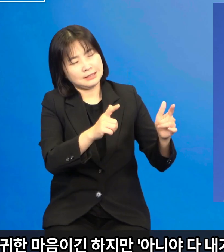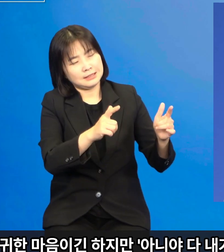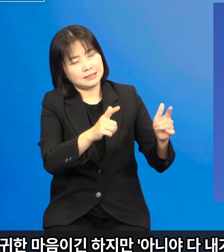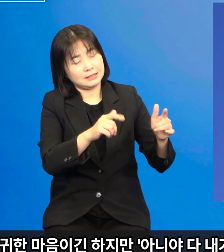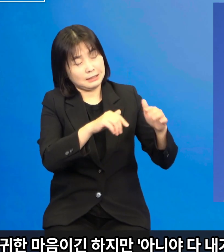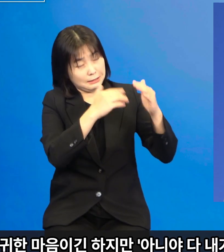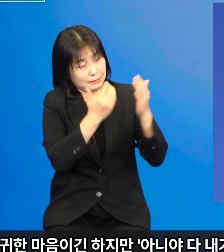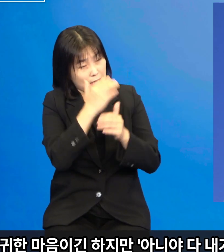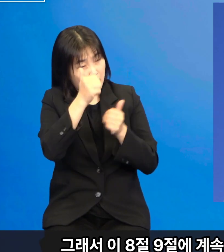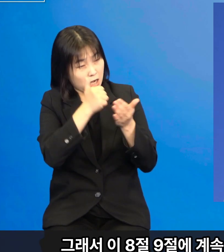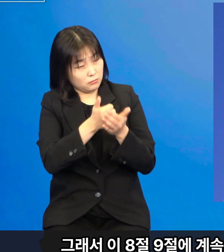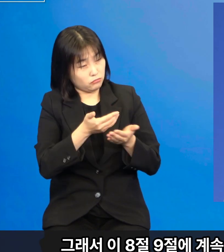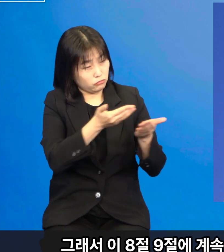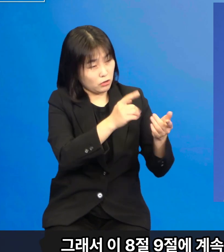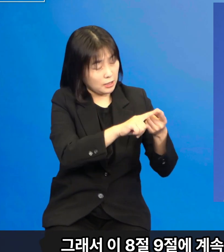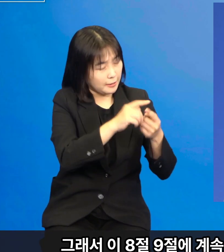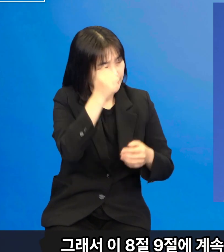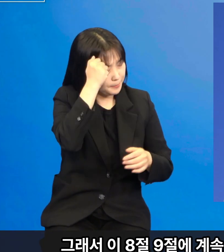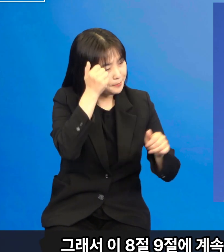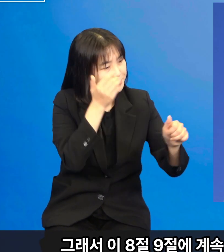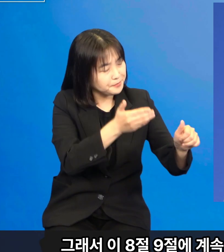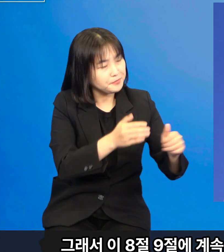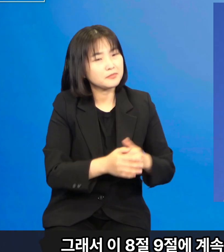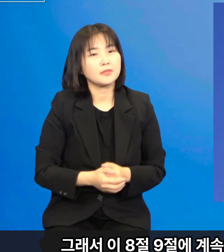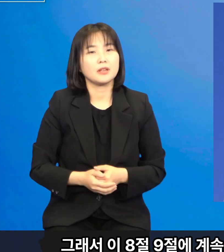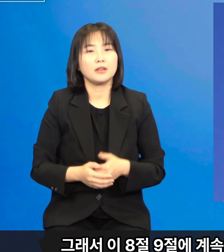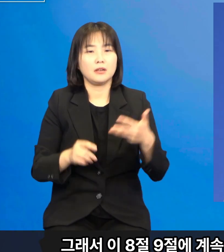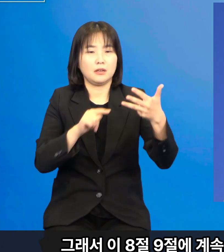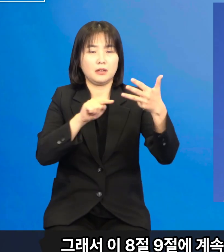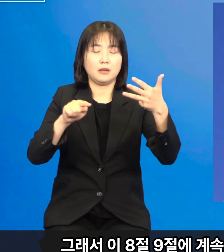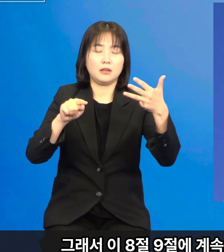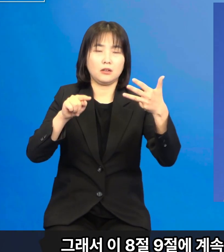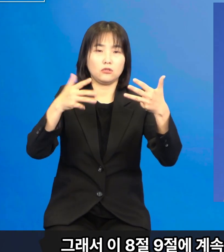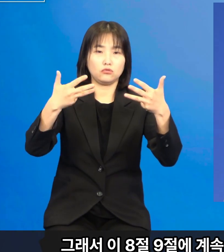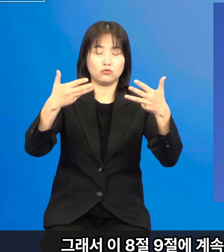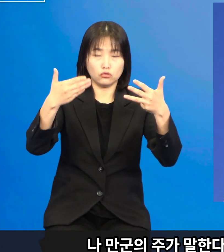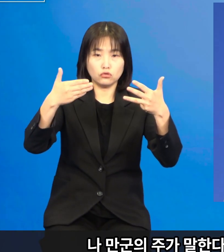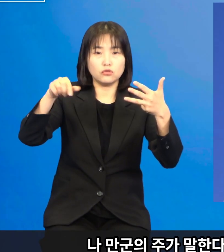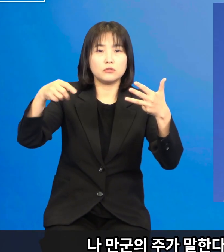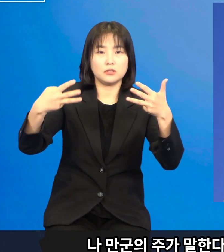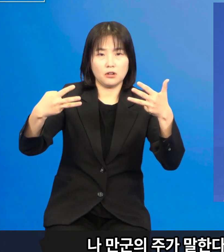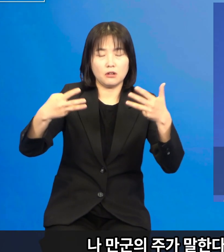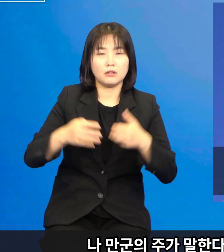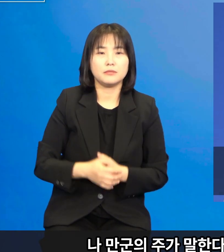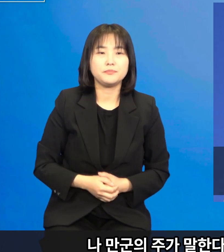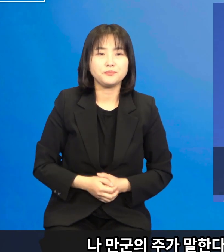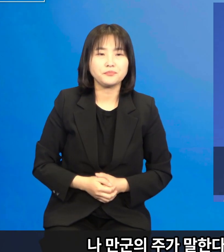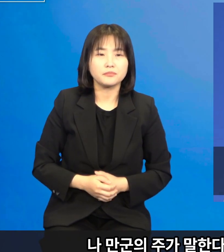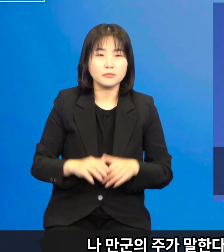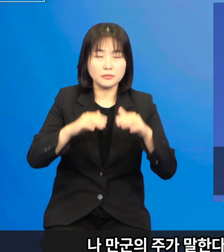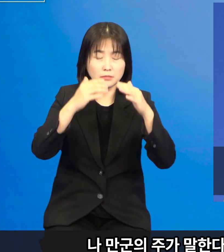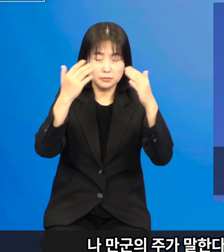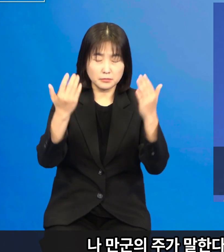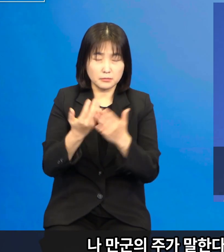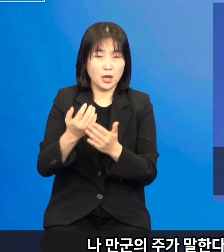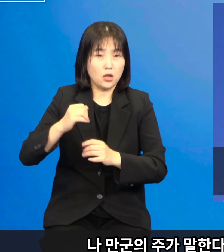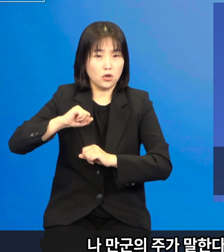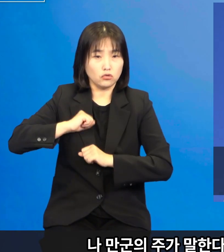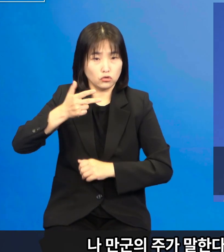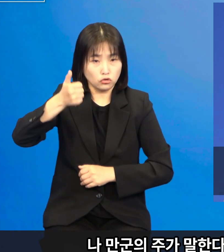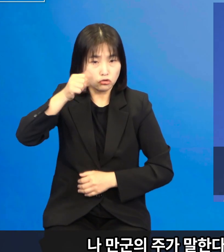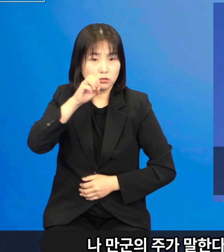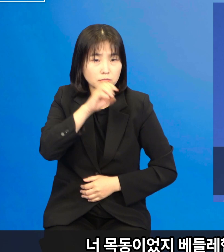거라는 것을 잊지 말라는 거예요. 그래서 이 8절 9절에 계속 얘기하는 것이 이런 거예요. 나 만군의 주가 말한다.